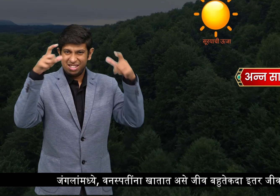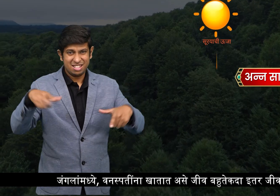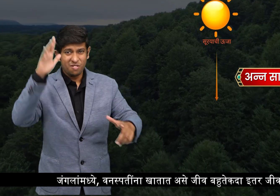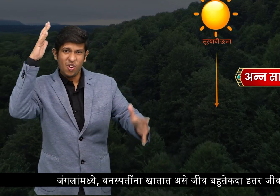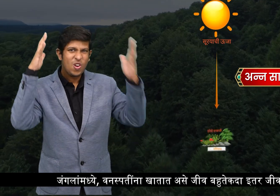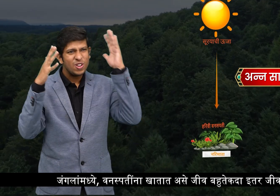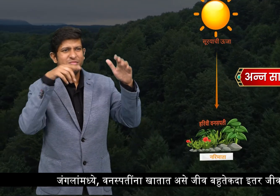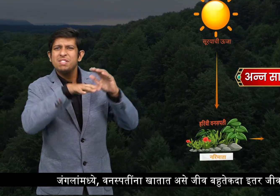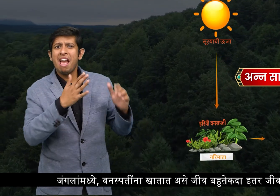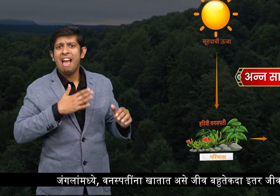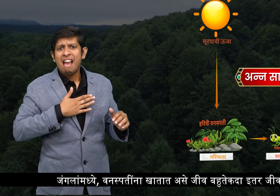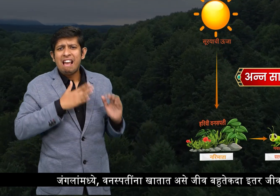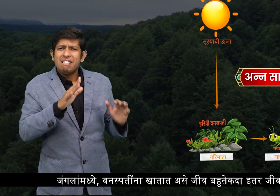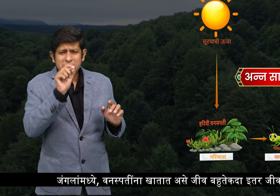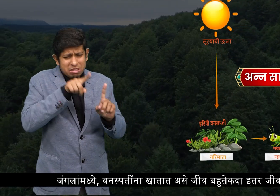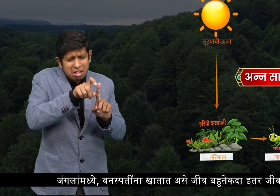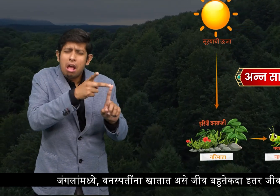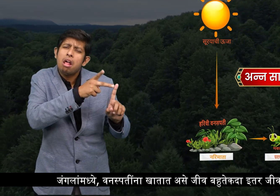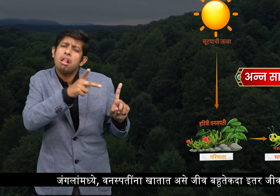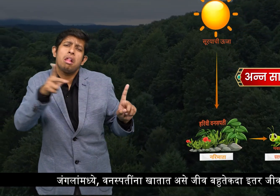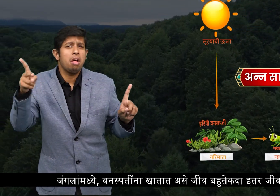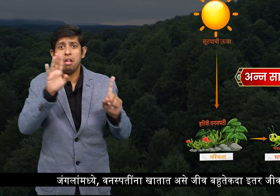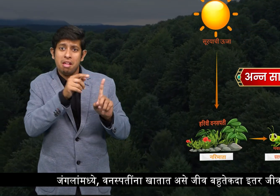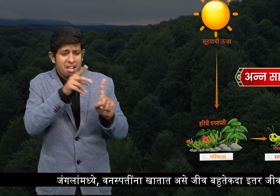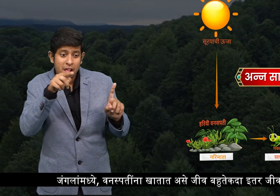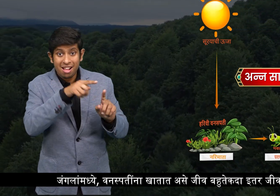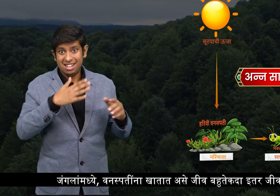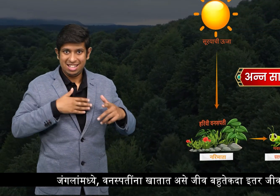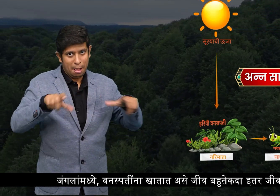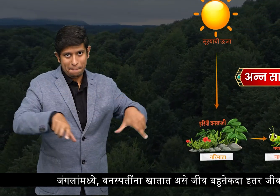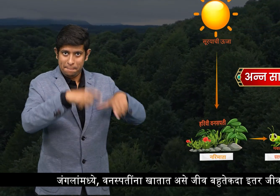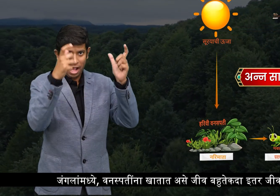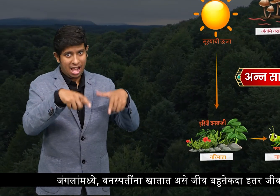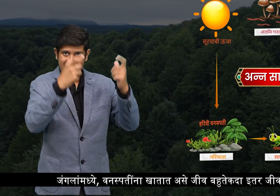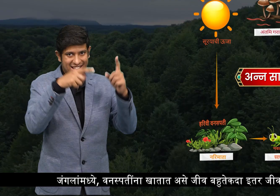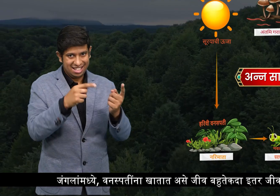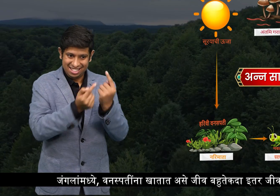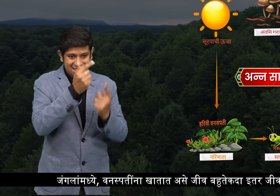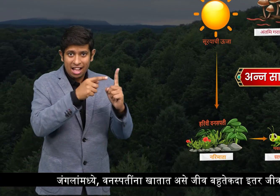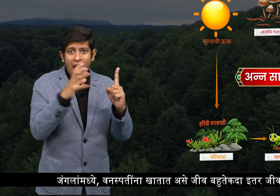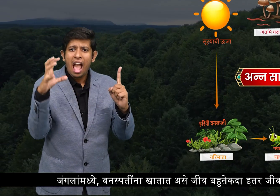जंगलामध्ये वनस्पतींना खातात असे जीव बहुतेकदा इतर जीव खातात इत्यादी.